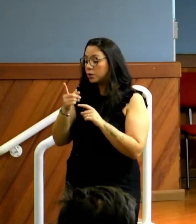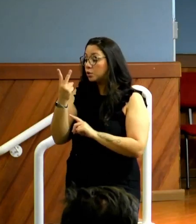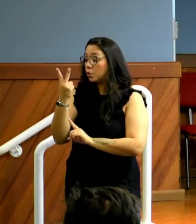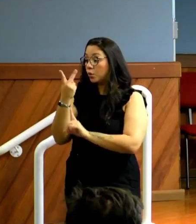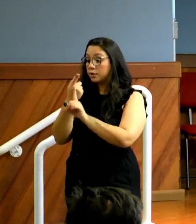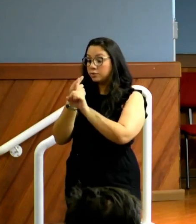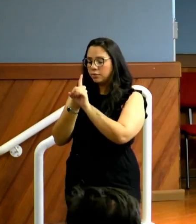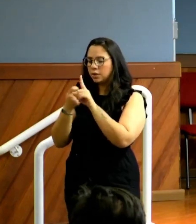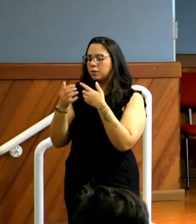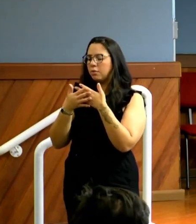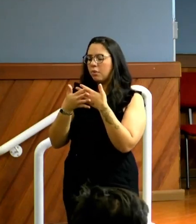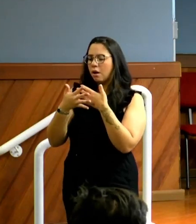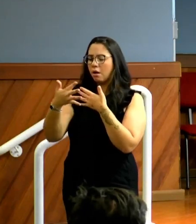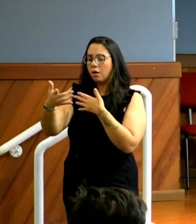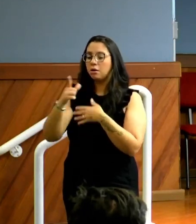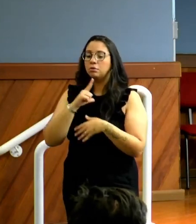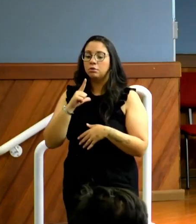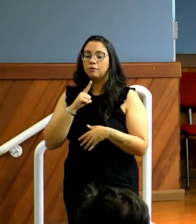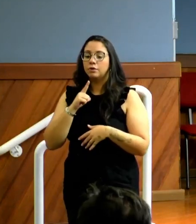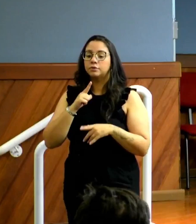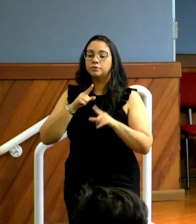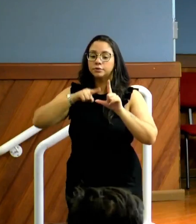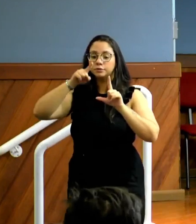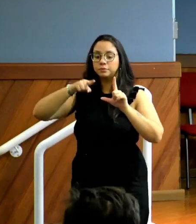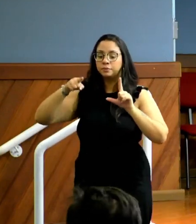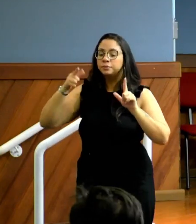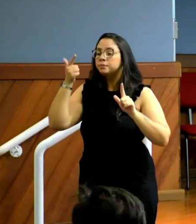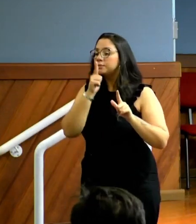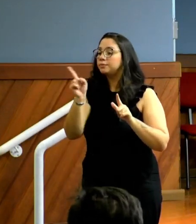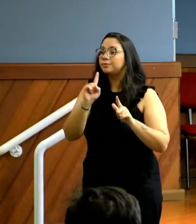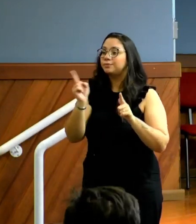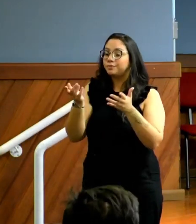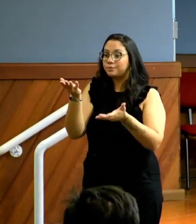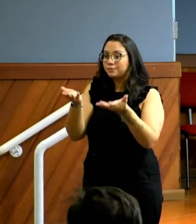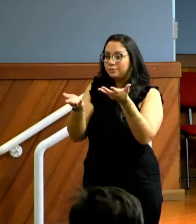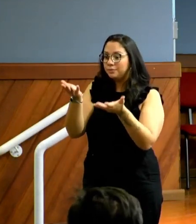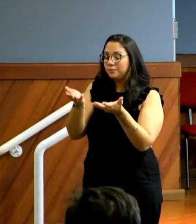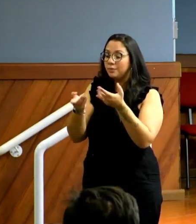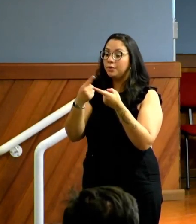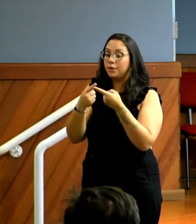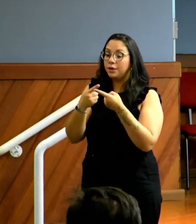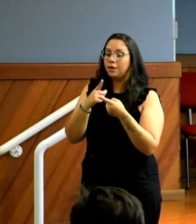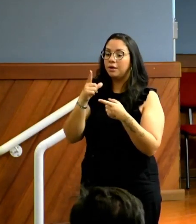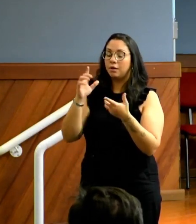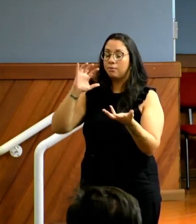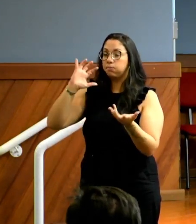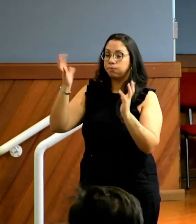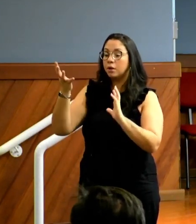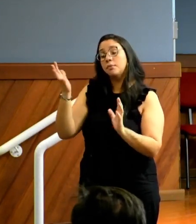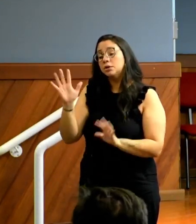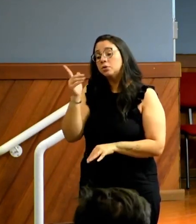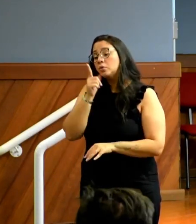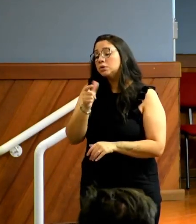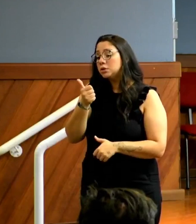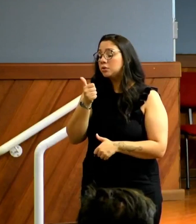2 meses. Claro, ah, 2 meses, tem, né, não dá para a gente chegar num, né, numa escala, até porque esse tempo está louco, mas foi o que foi possível. E